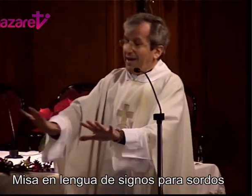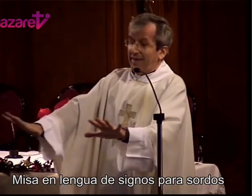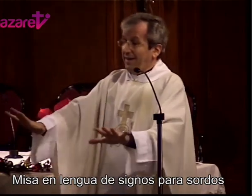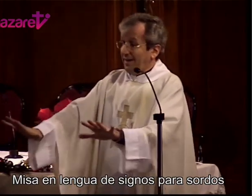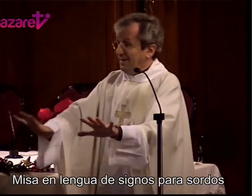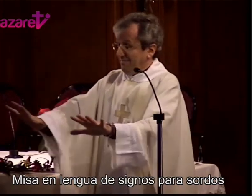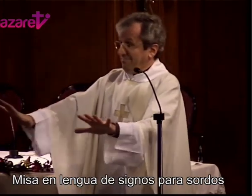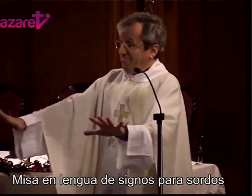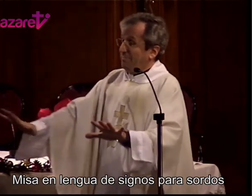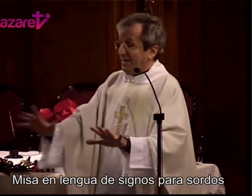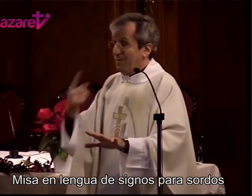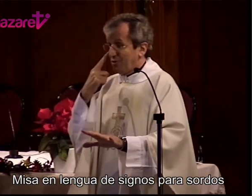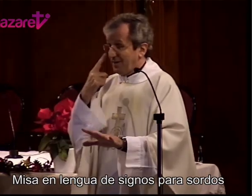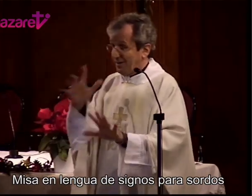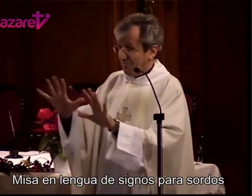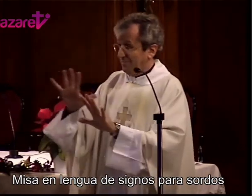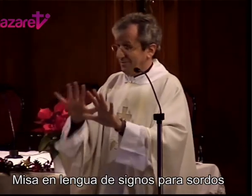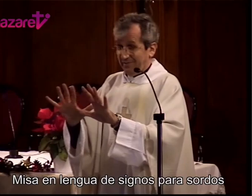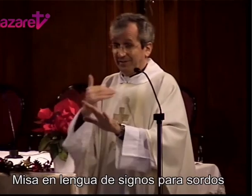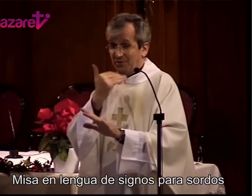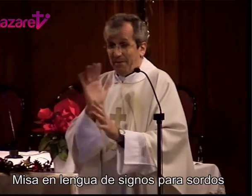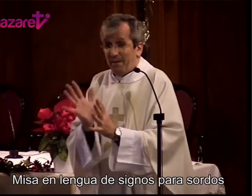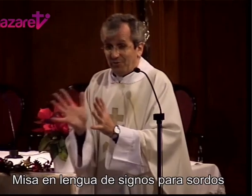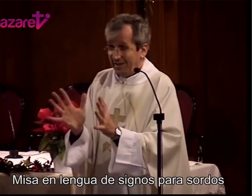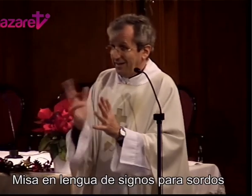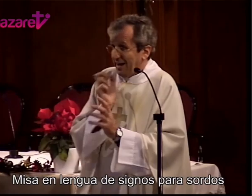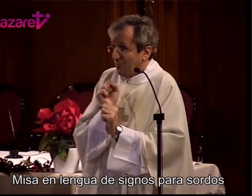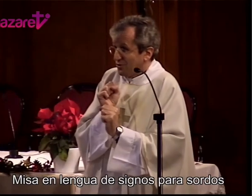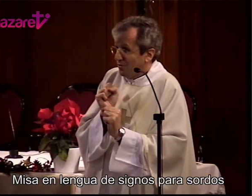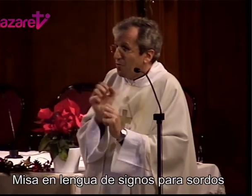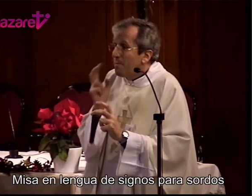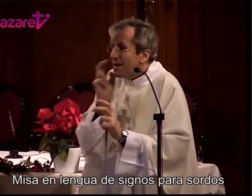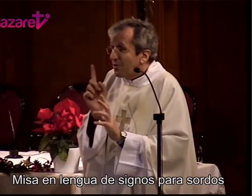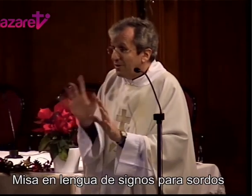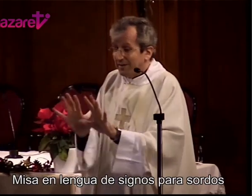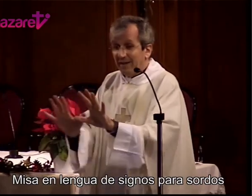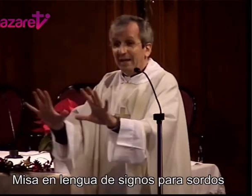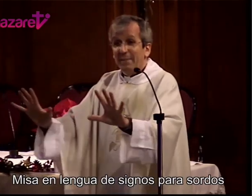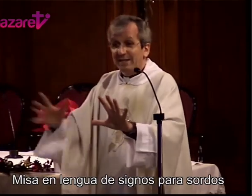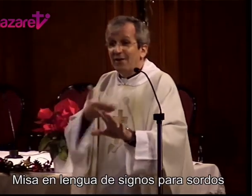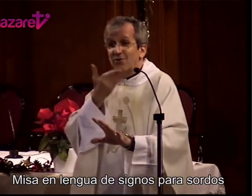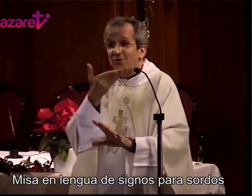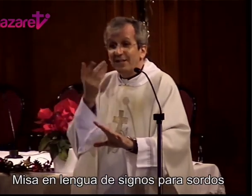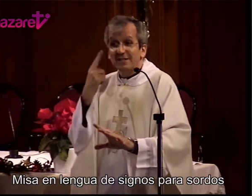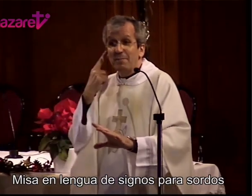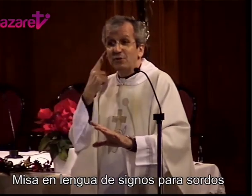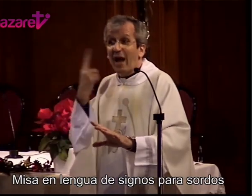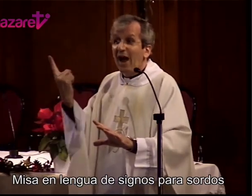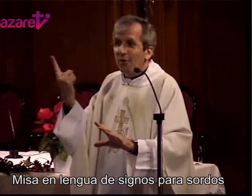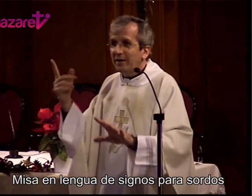que perdamos, no sepamos y tengamos todo un miedo de decir qué pasa. Los oyentes al menos al oír